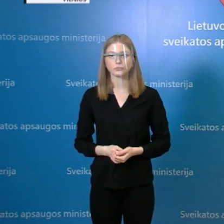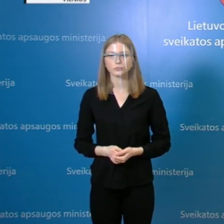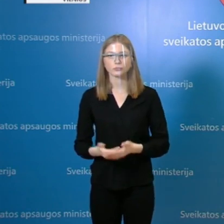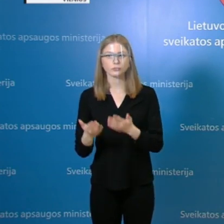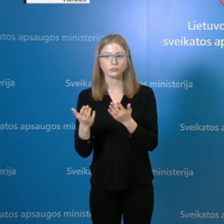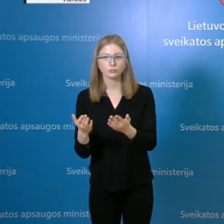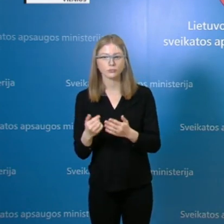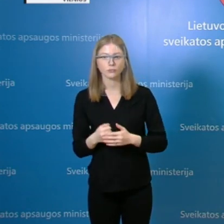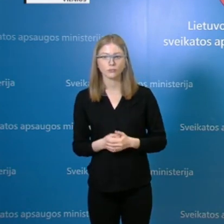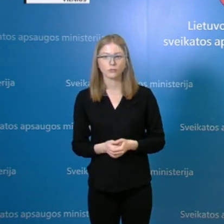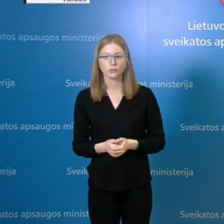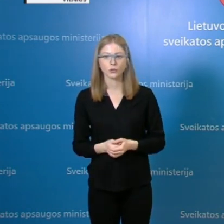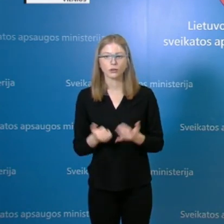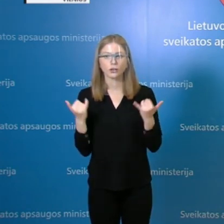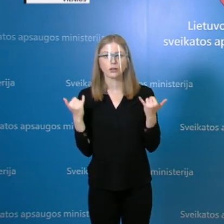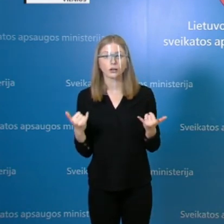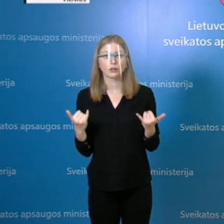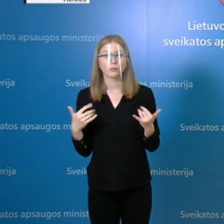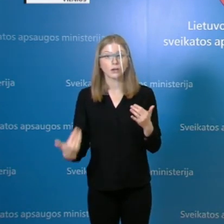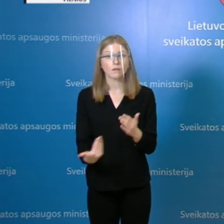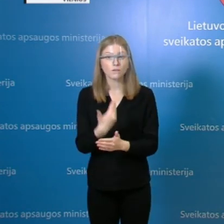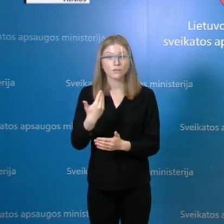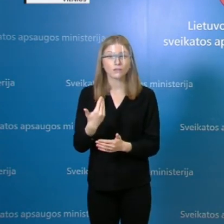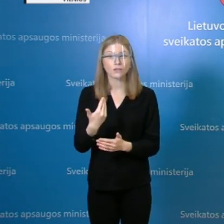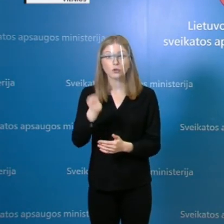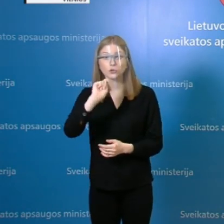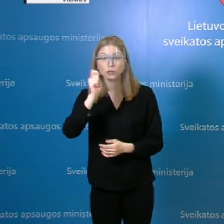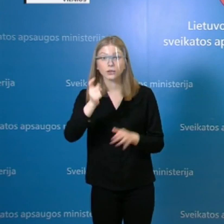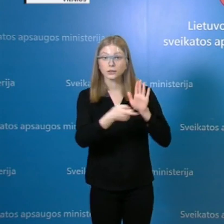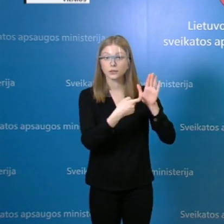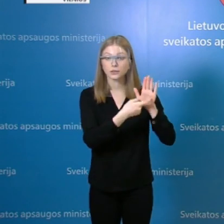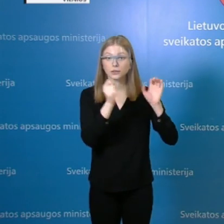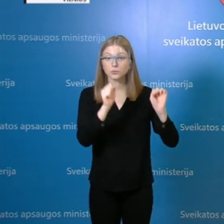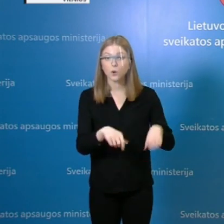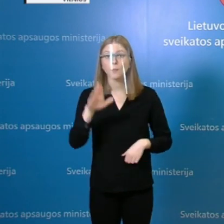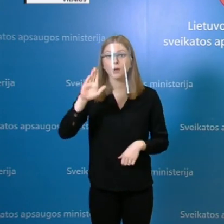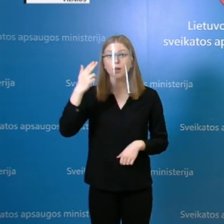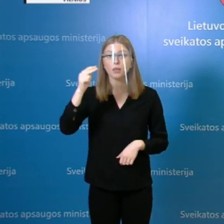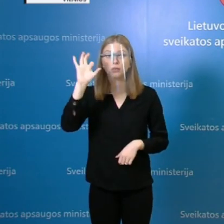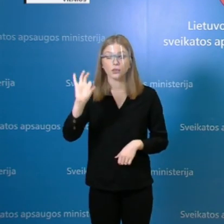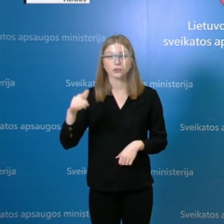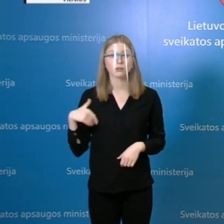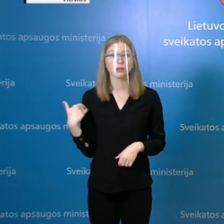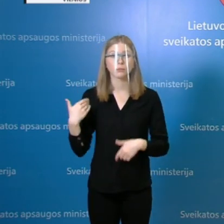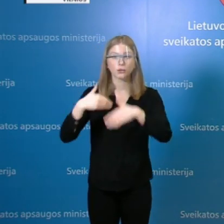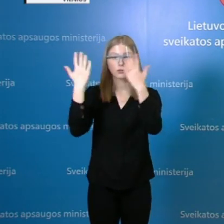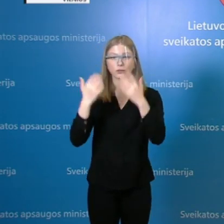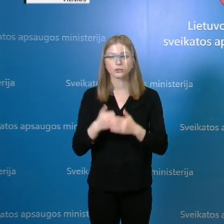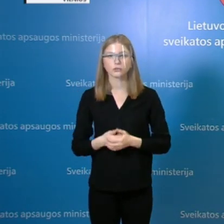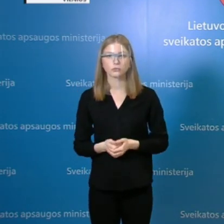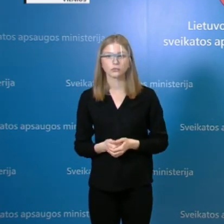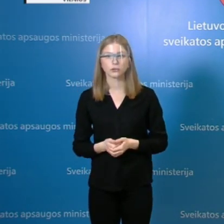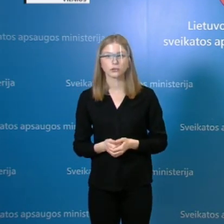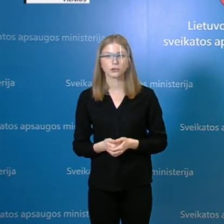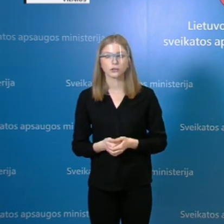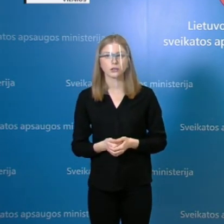Dabar prie gyvų klausimų grįžtame, jungiamės prie BNS naujienų agentūros. Labą dieną, Ramūnai, dar kartelį. Mūsų